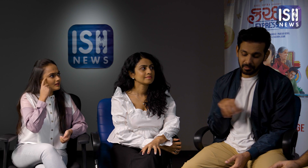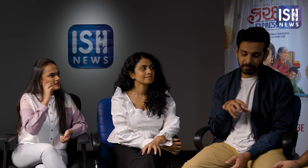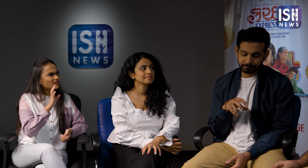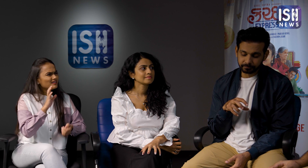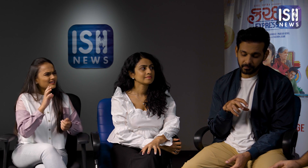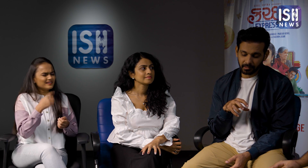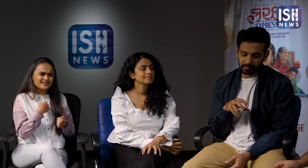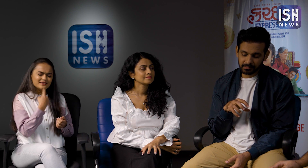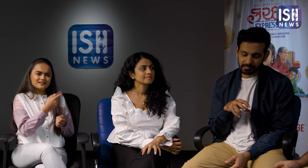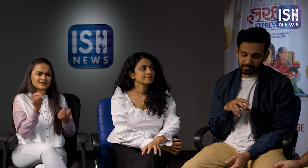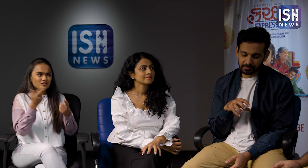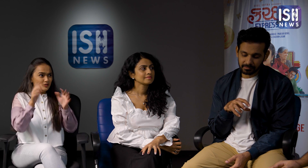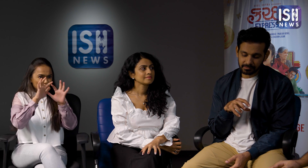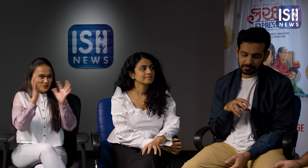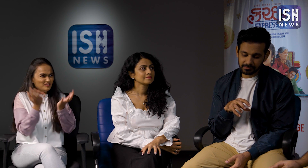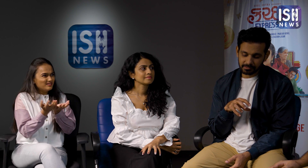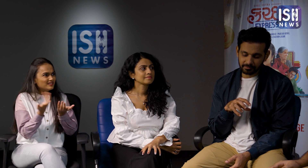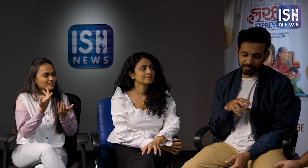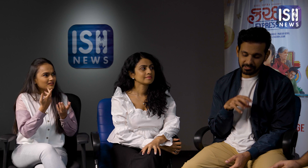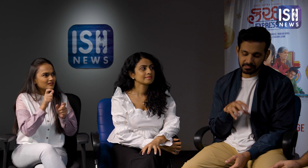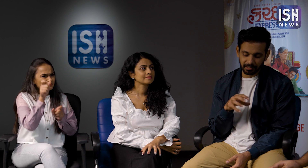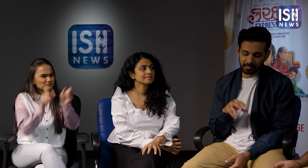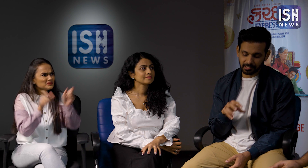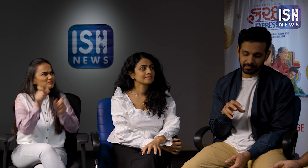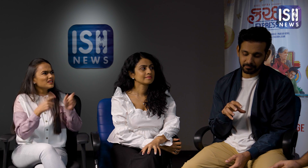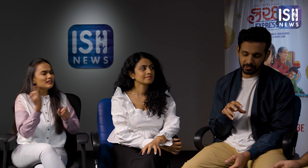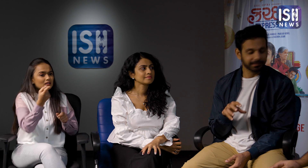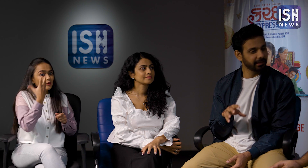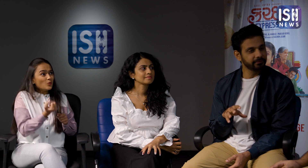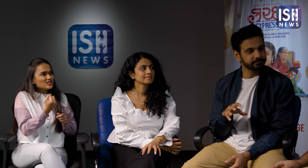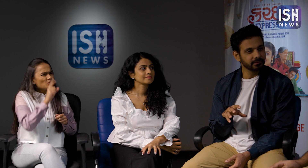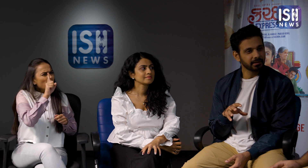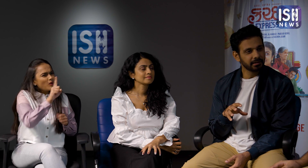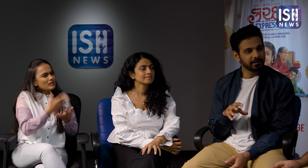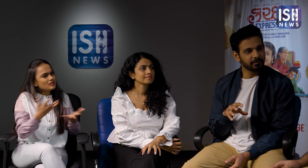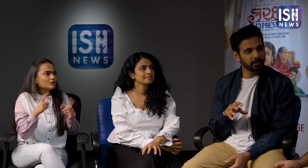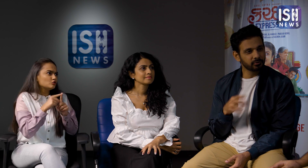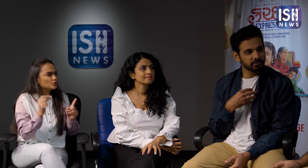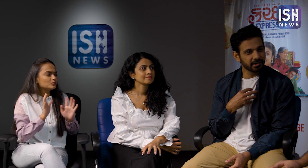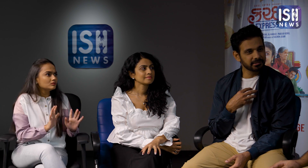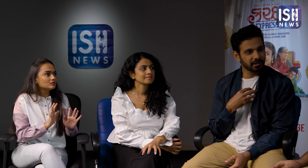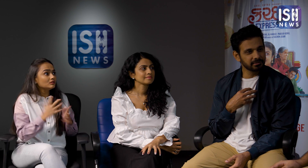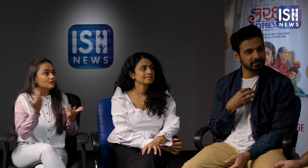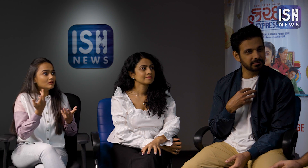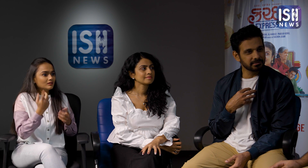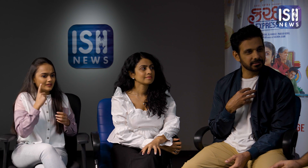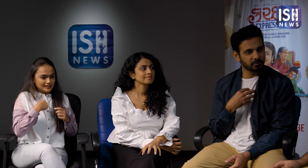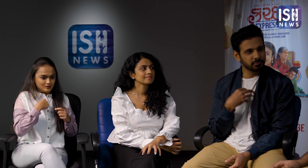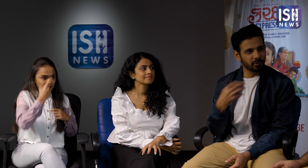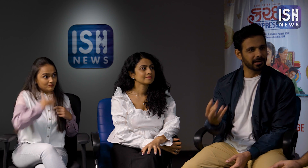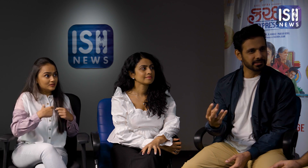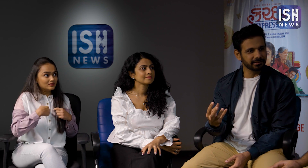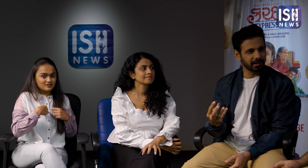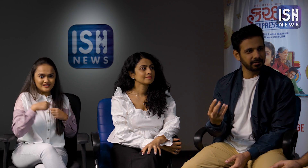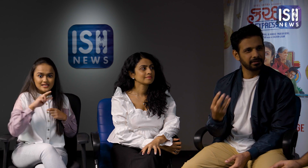पूरी दुनिया में इंसान सिर्फ एक चीज़ करना चाहता है, मुझे लगता है वो एक दूसरे इंसान से